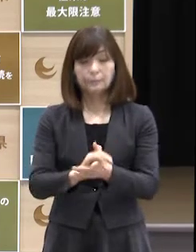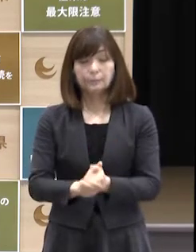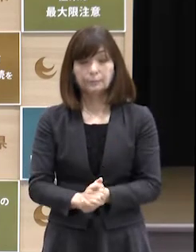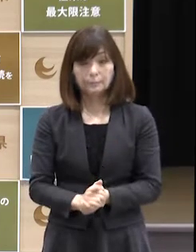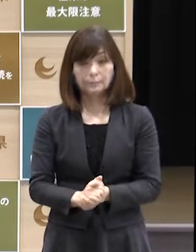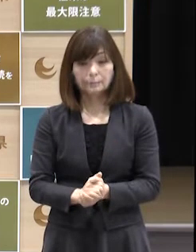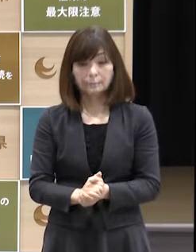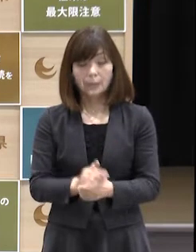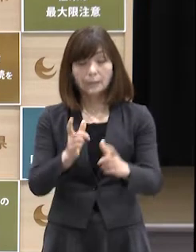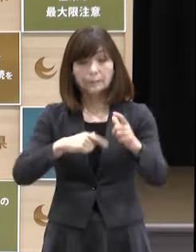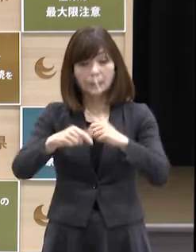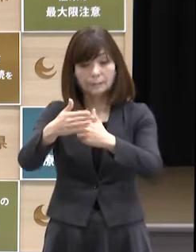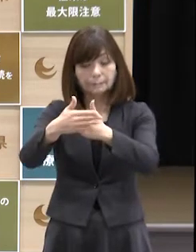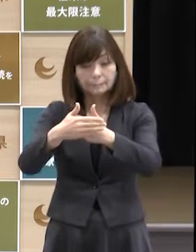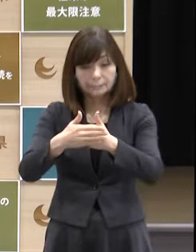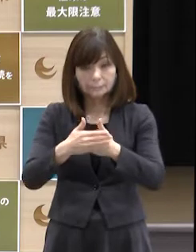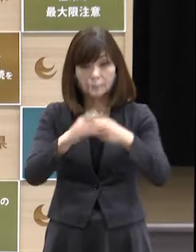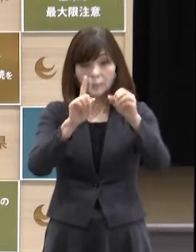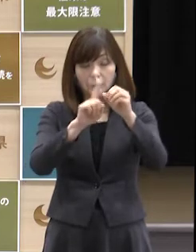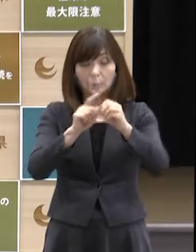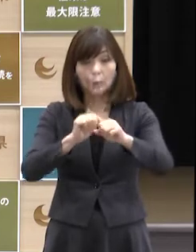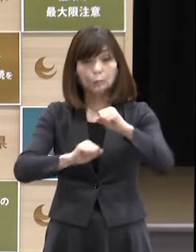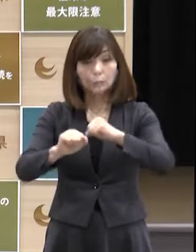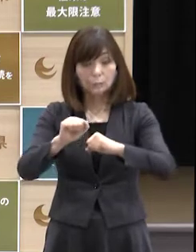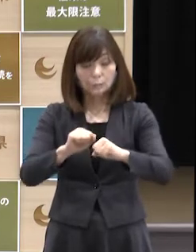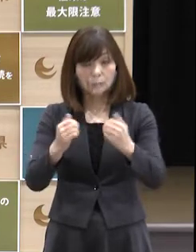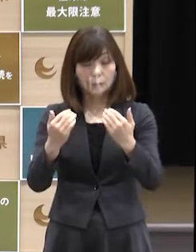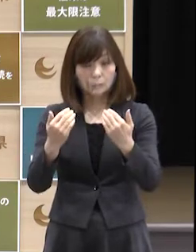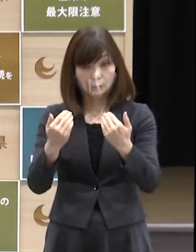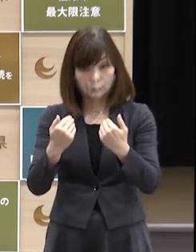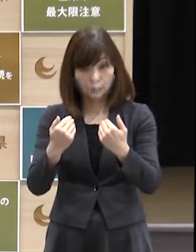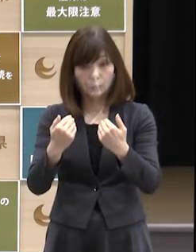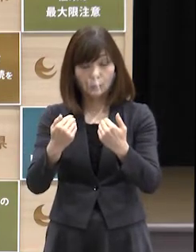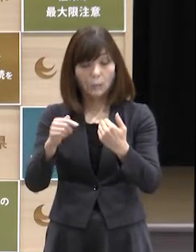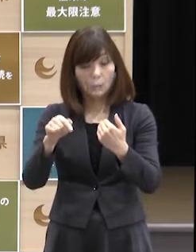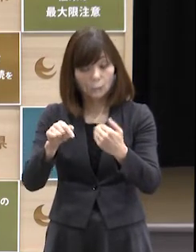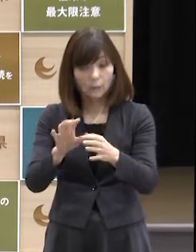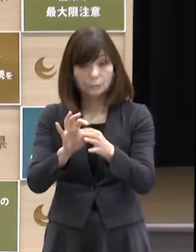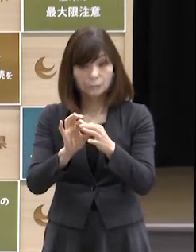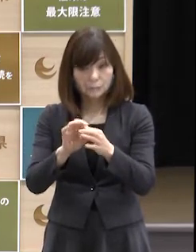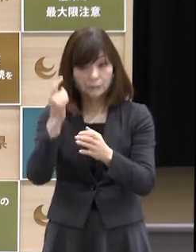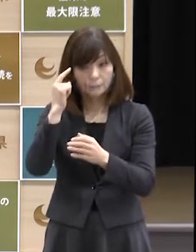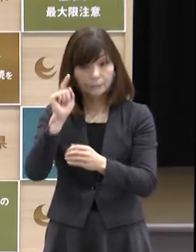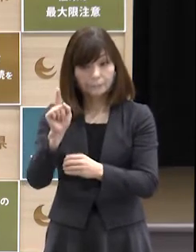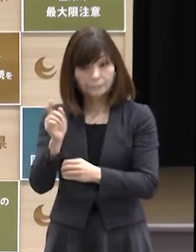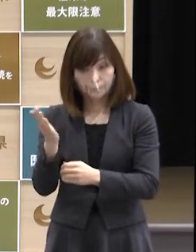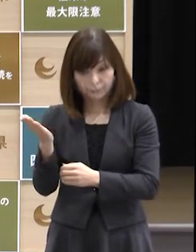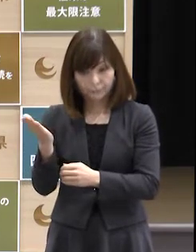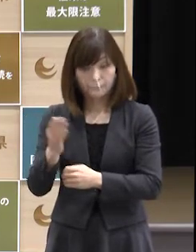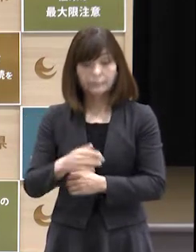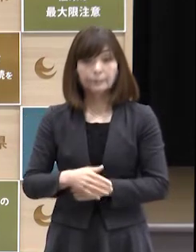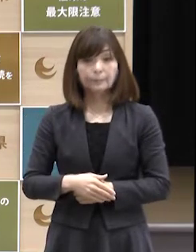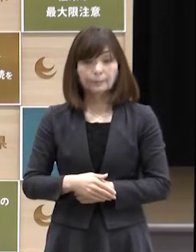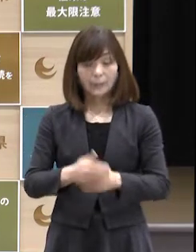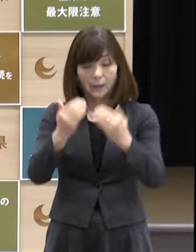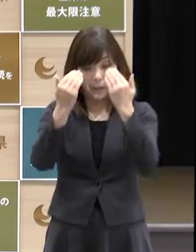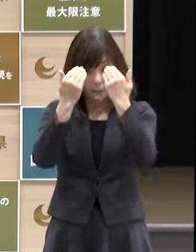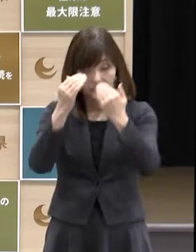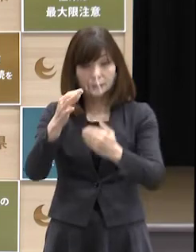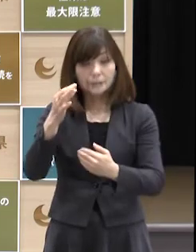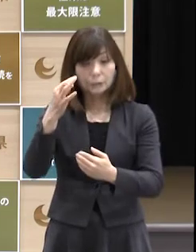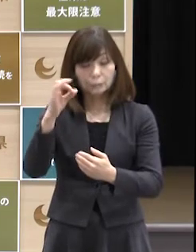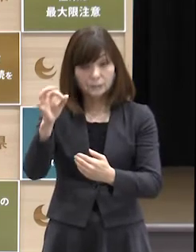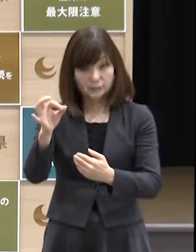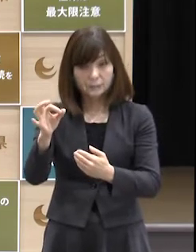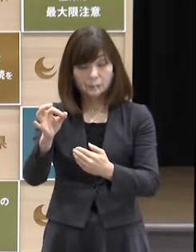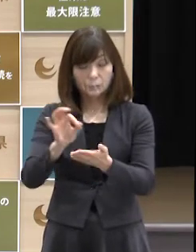けた取り組みの必要性について、どう考えているか伺います。また寄付金の活用状況につい